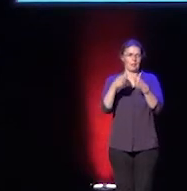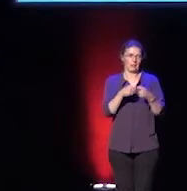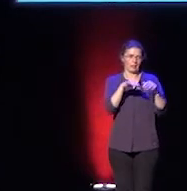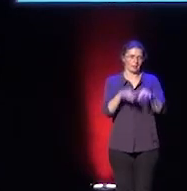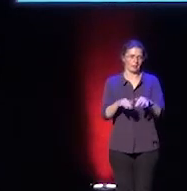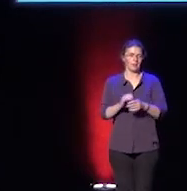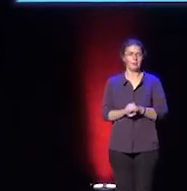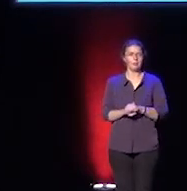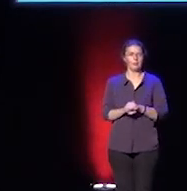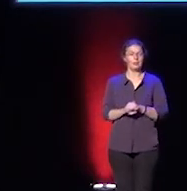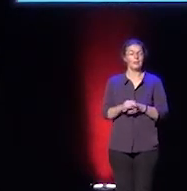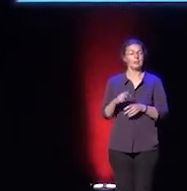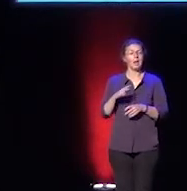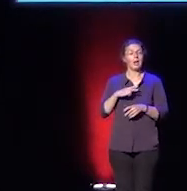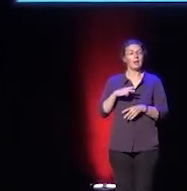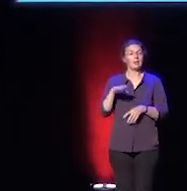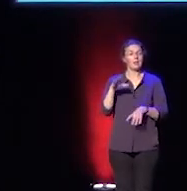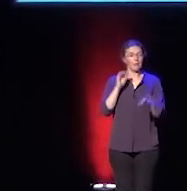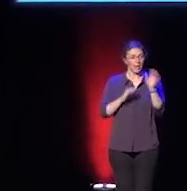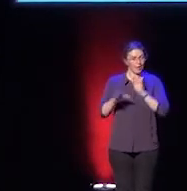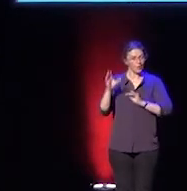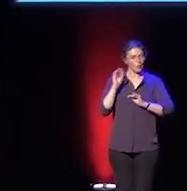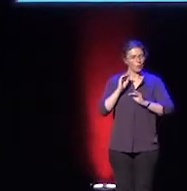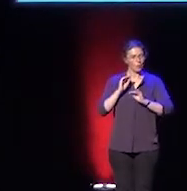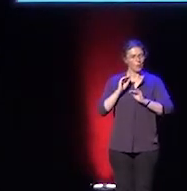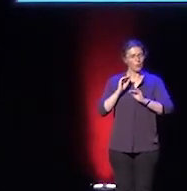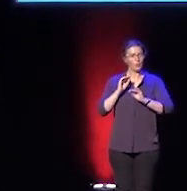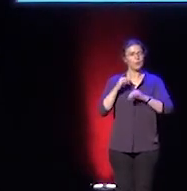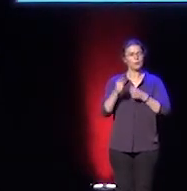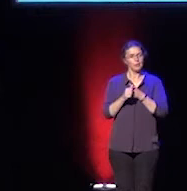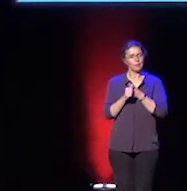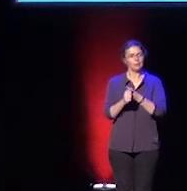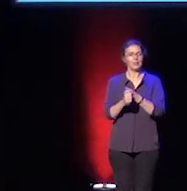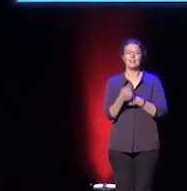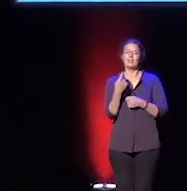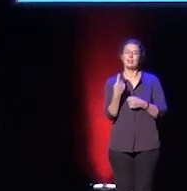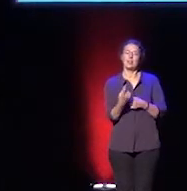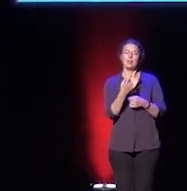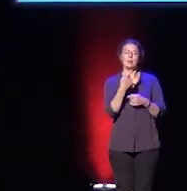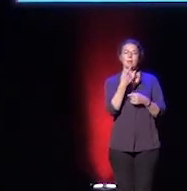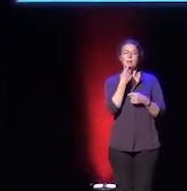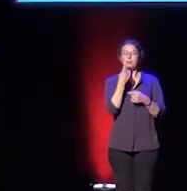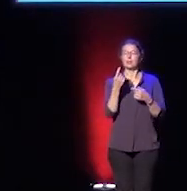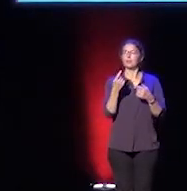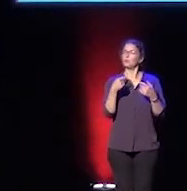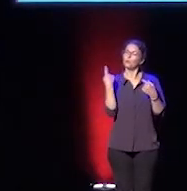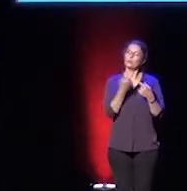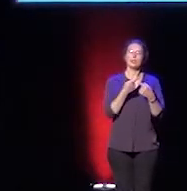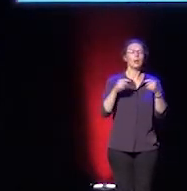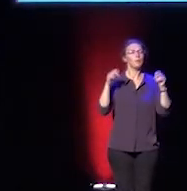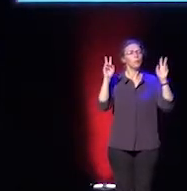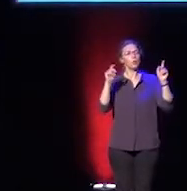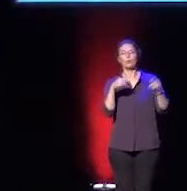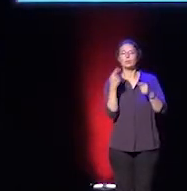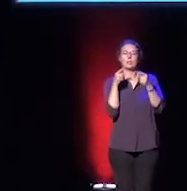Und die eigene Erfahrung brachte sie dazu, sich als Motto oder als Ziel